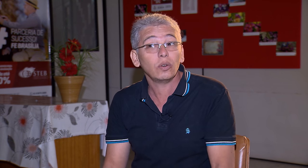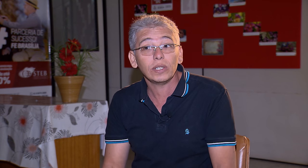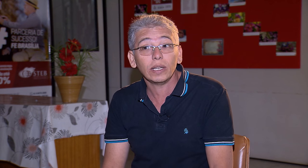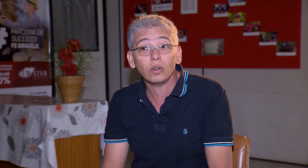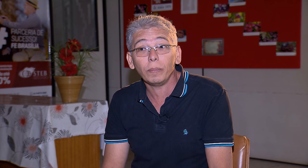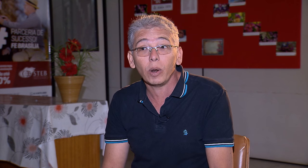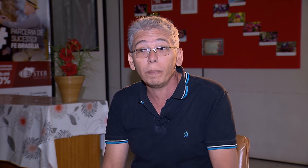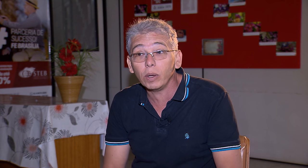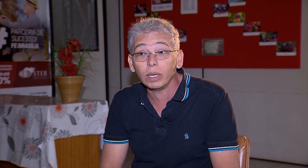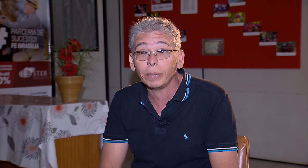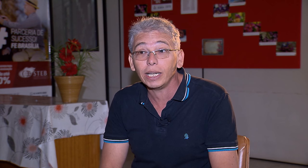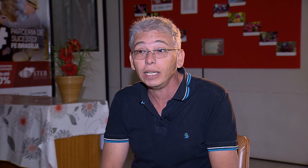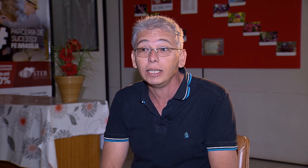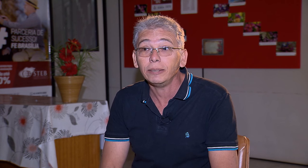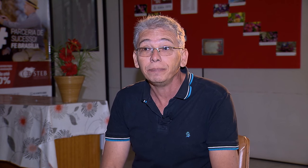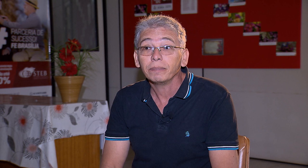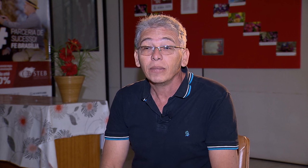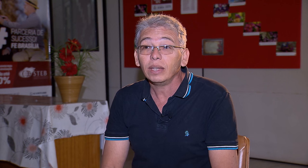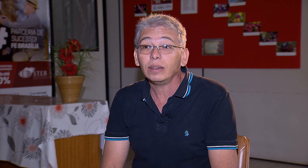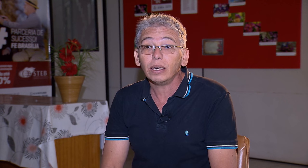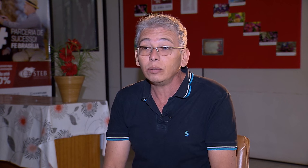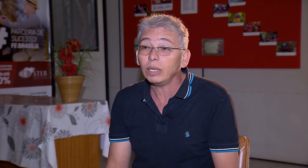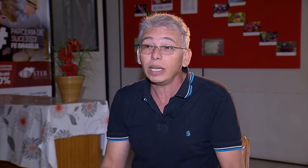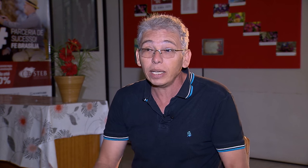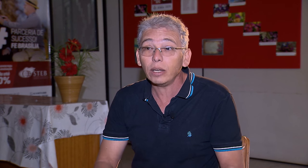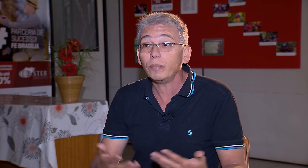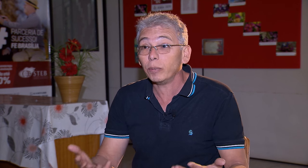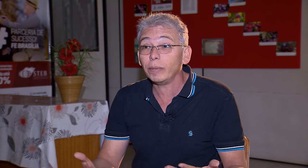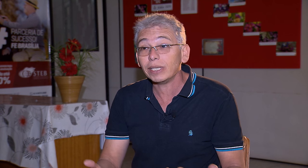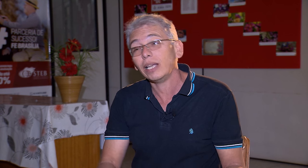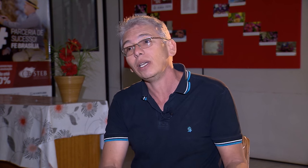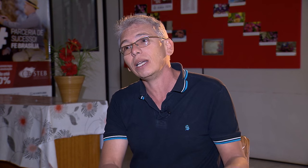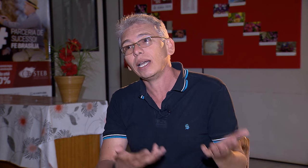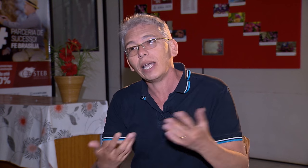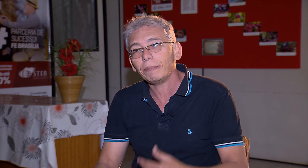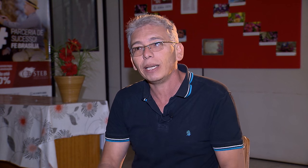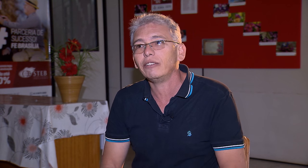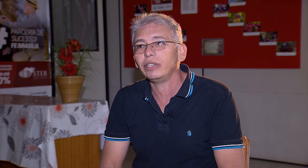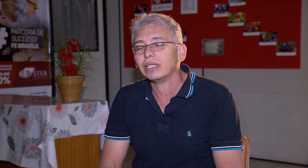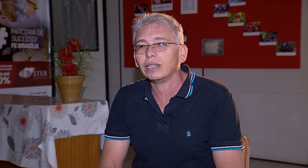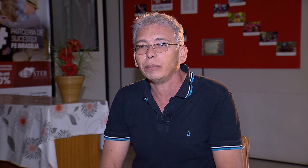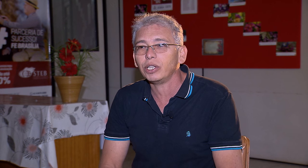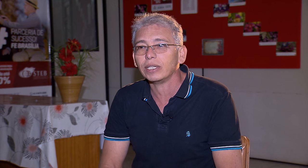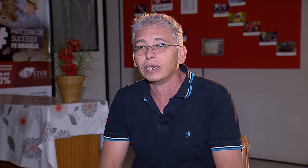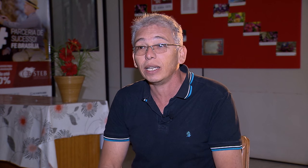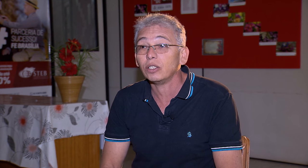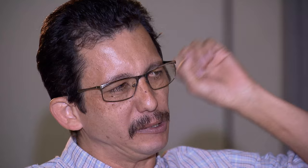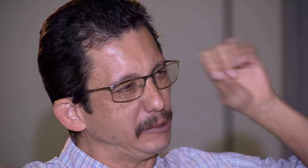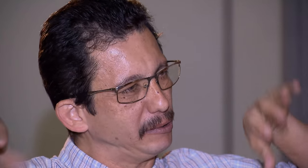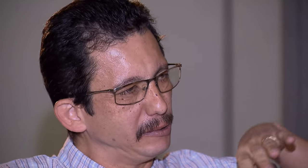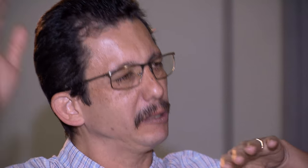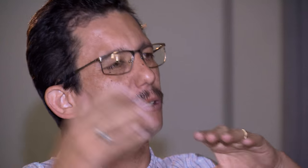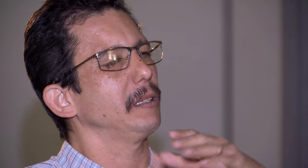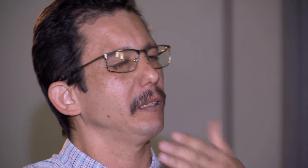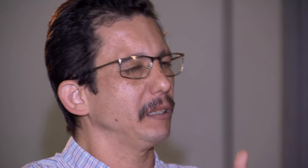conseguem comprar um pão na padaria. Então, é um problema sério e a APAD vem exatamente resgatar isso. Para Celso, sem uma